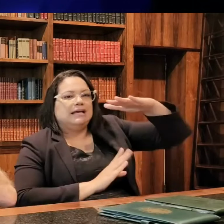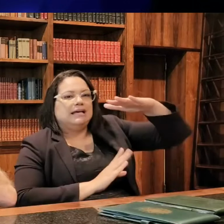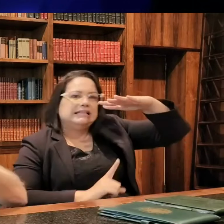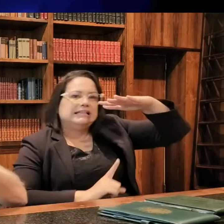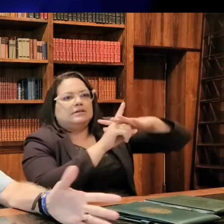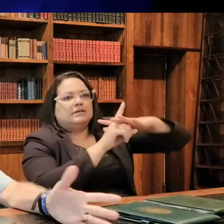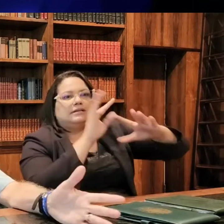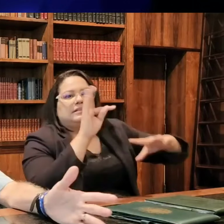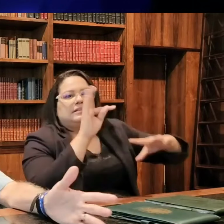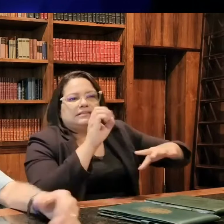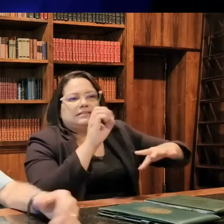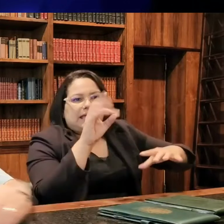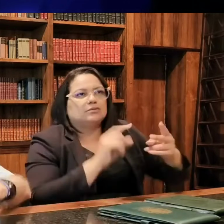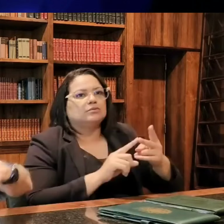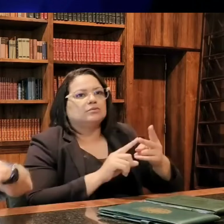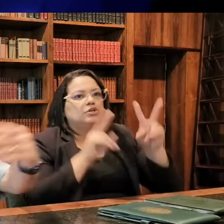que